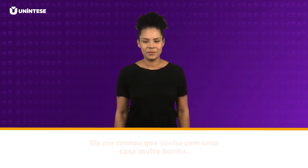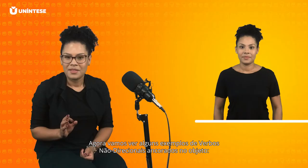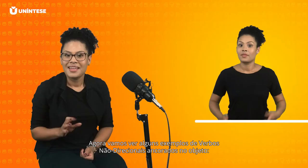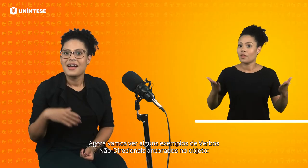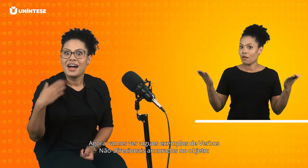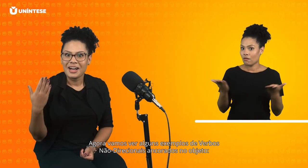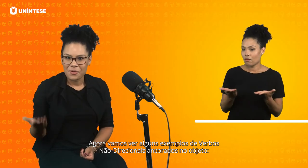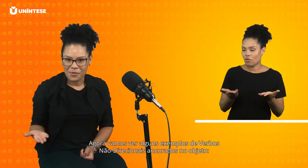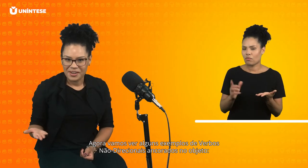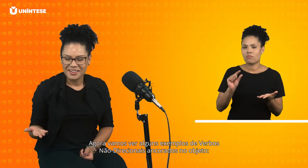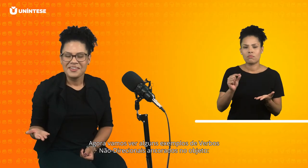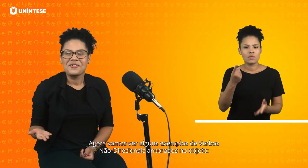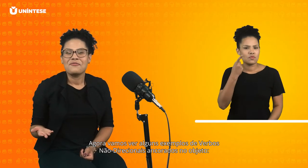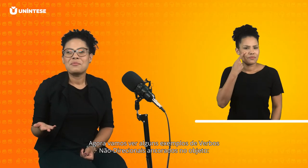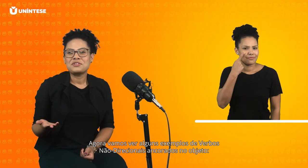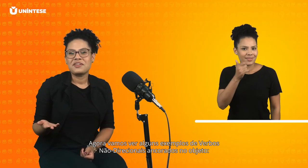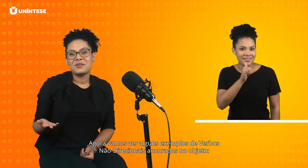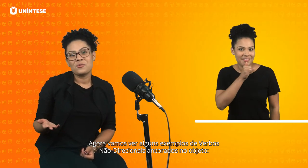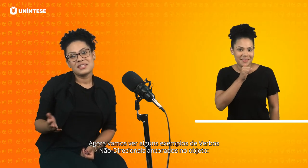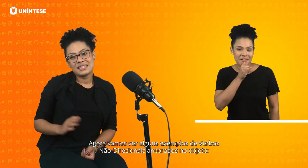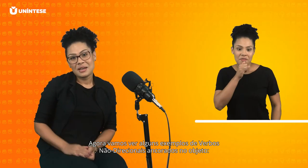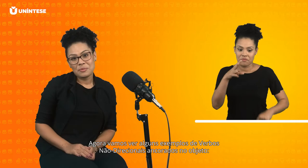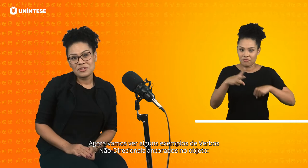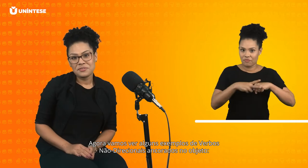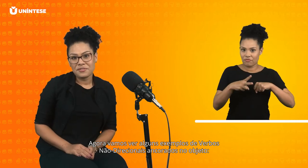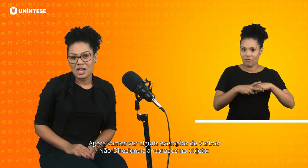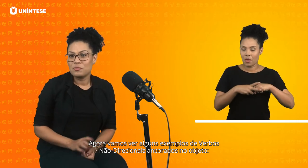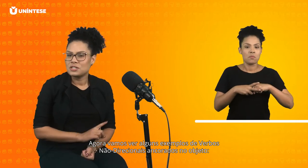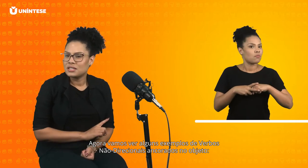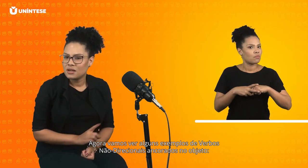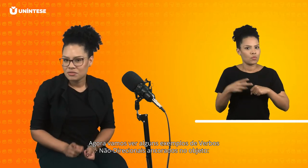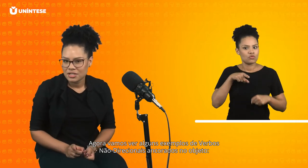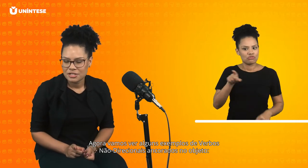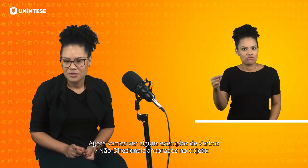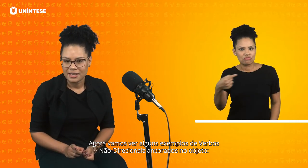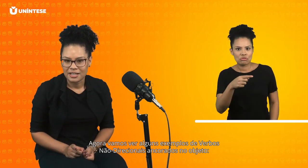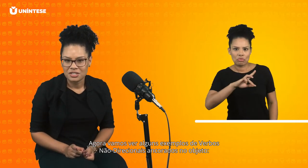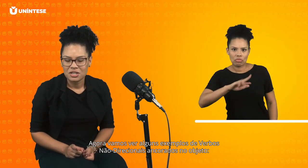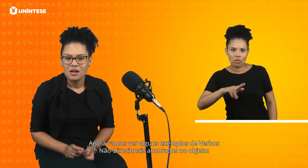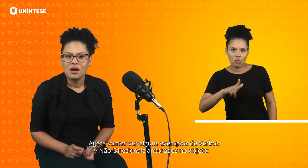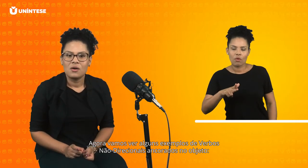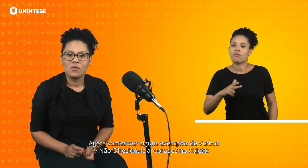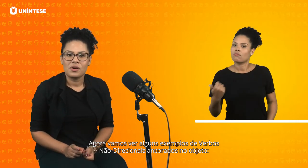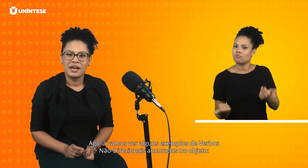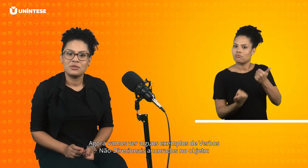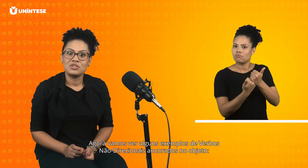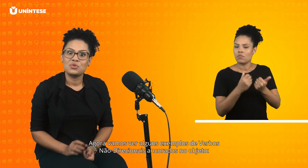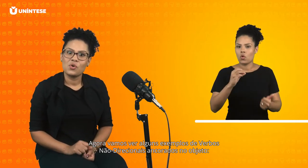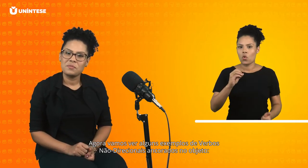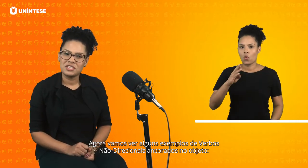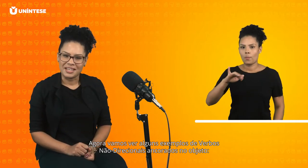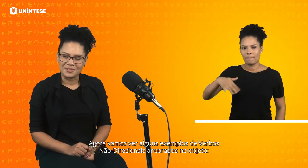Agora, vamos ver alguns exemplos de verbos não direcionais ancorados no objeto.